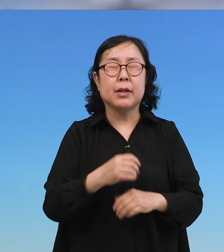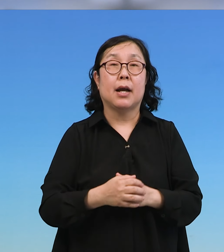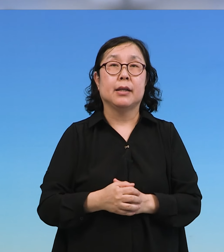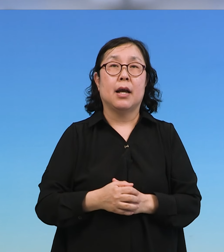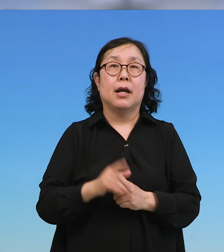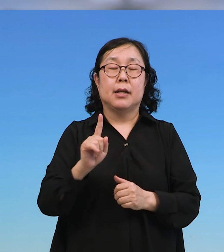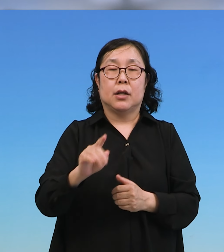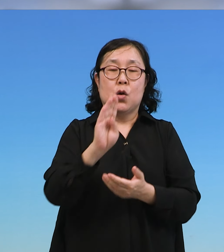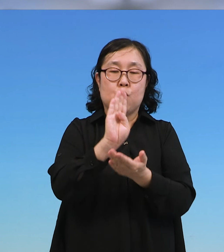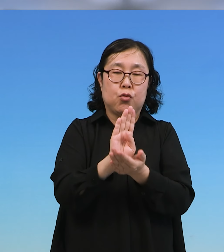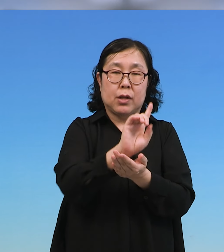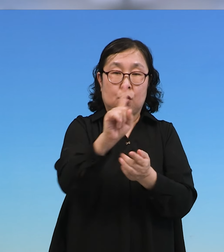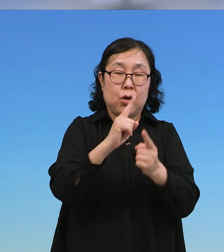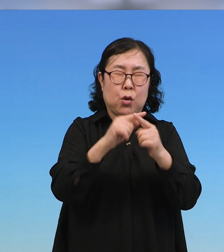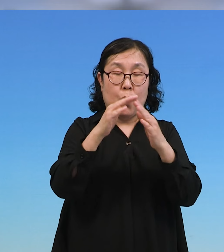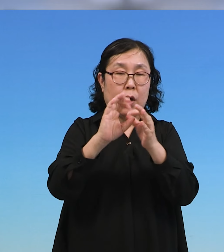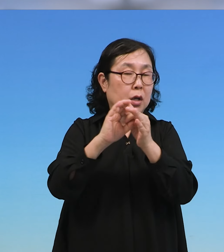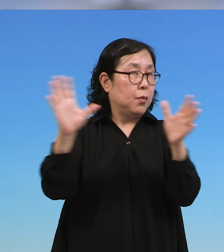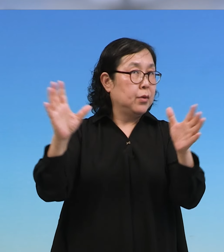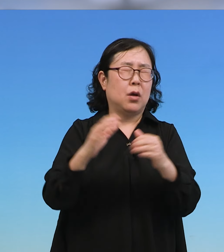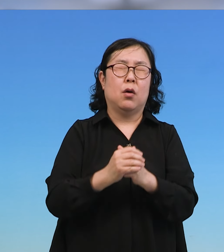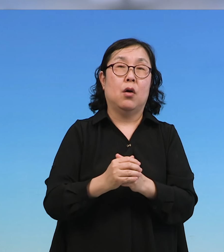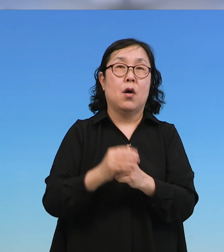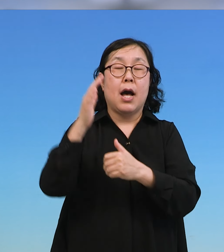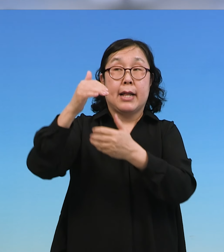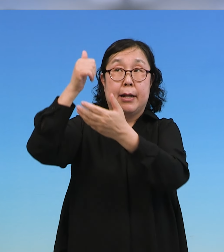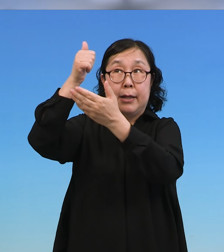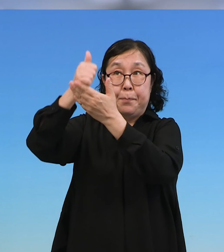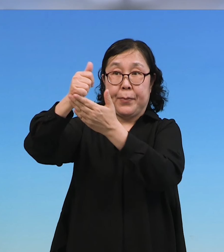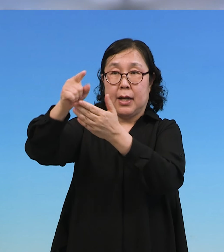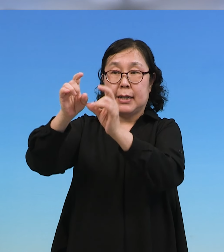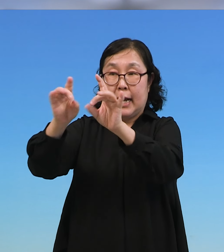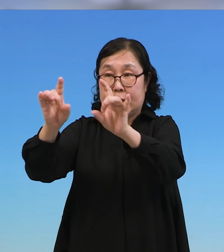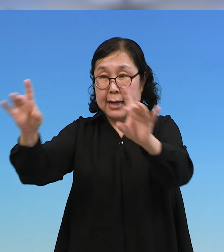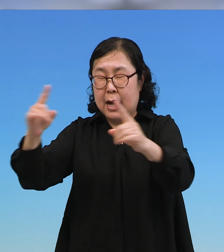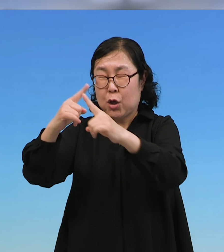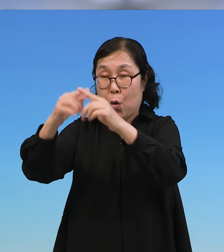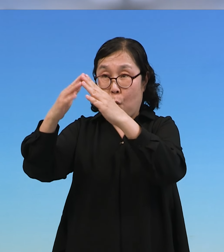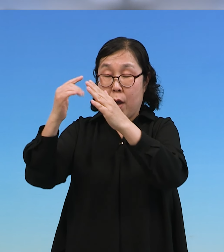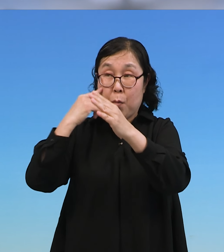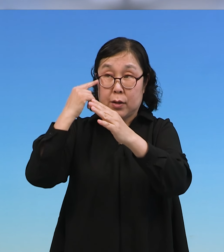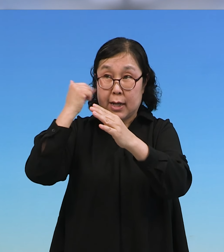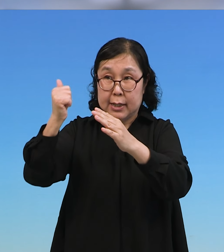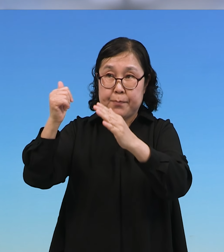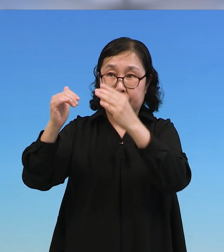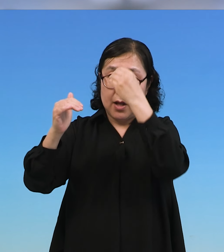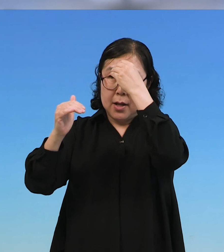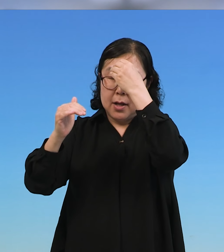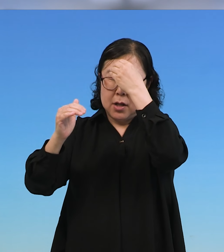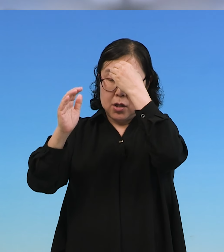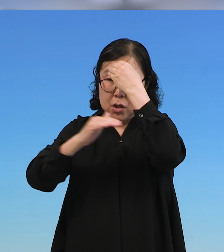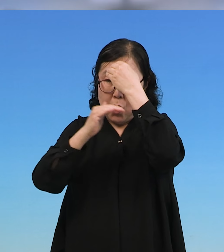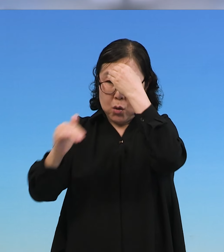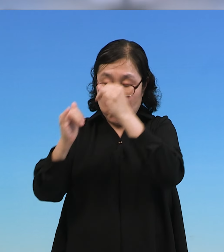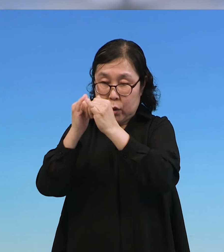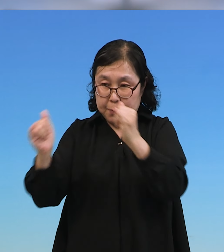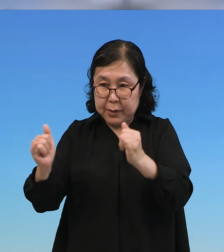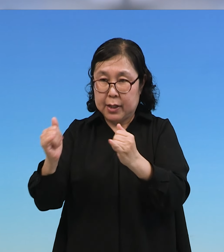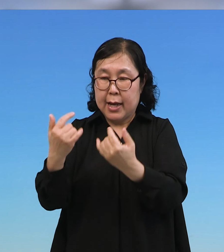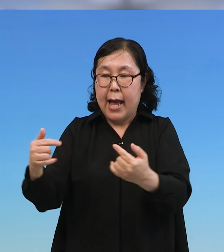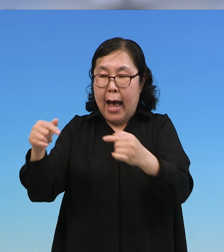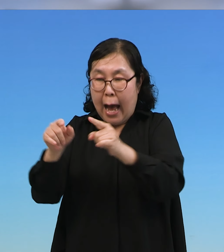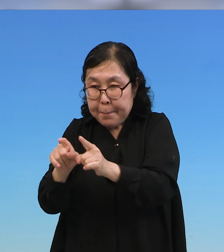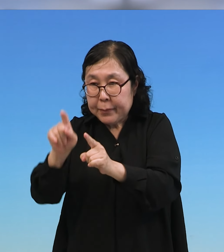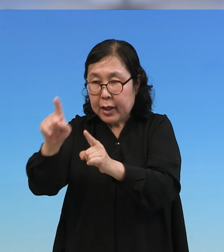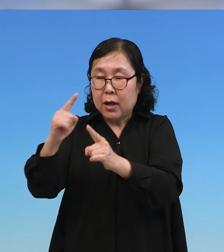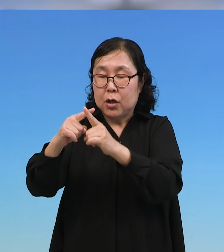분당 우리 교회랑 상관이 없습니다. 하나님과 그 교회 목사님과 성도님들이 그 교회를 인도해 갈 것입니다.